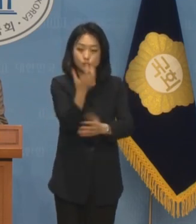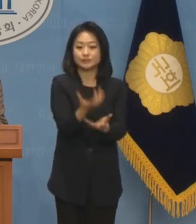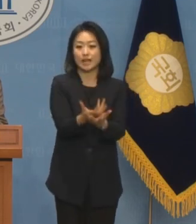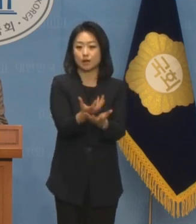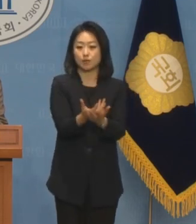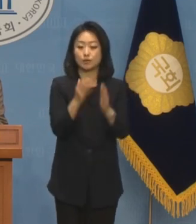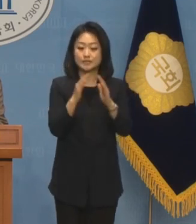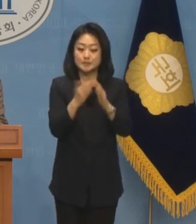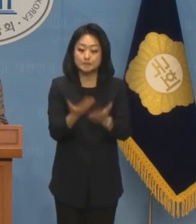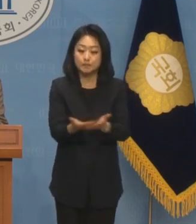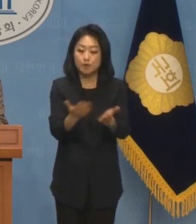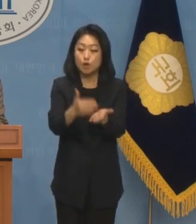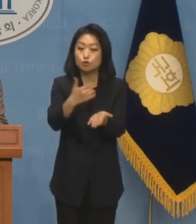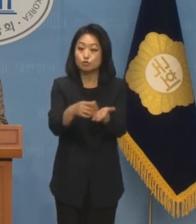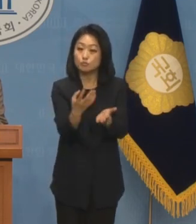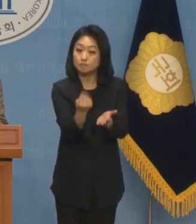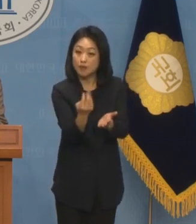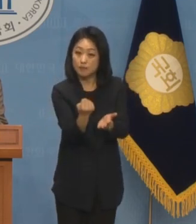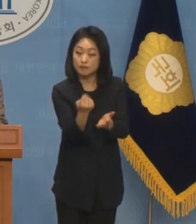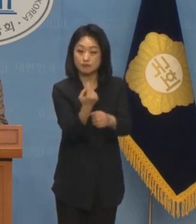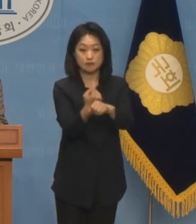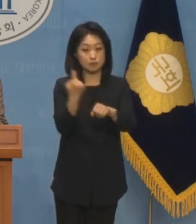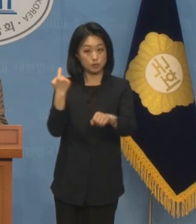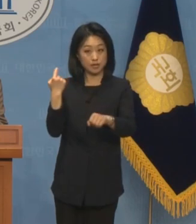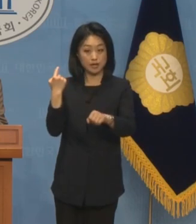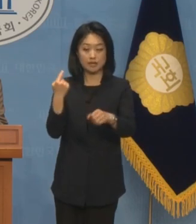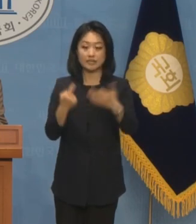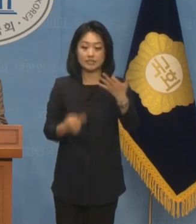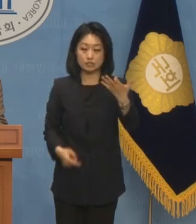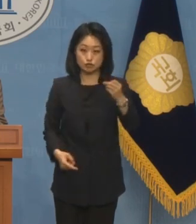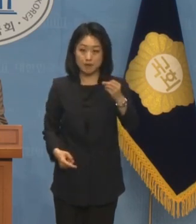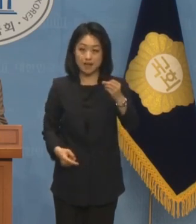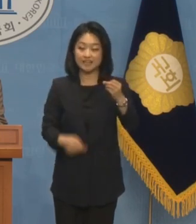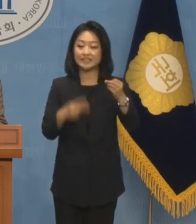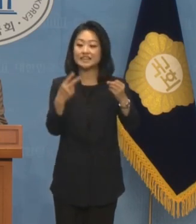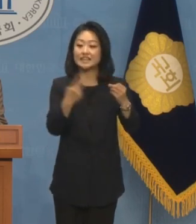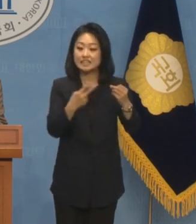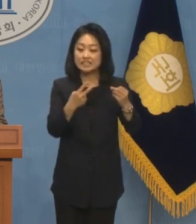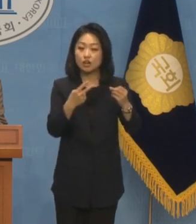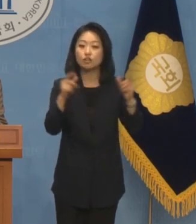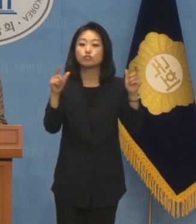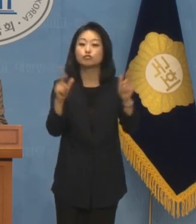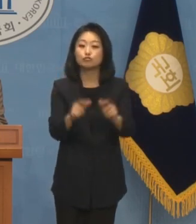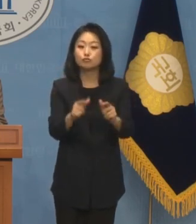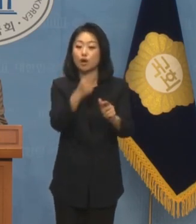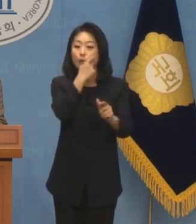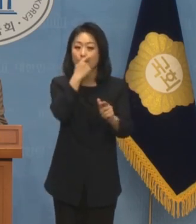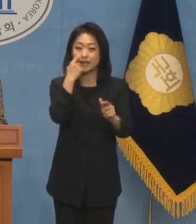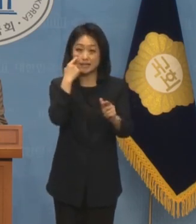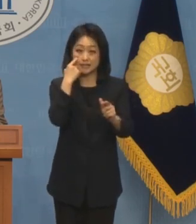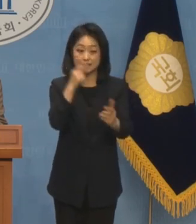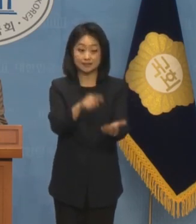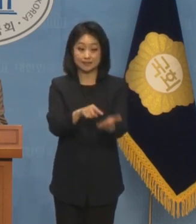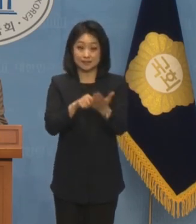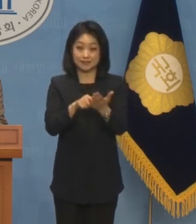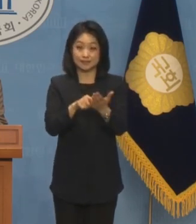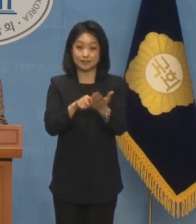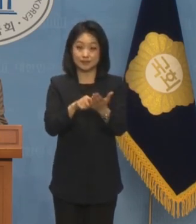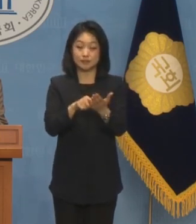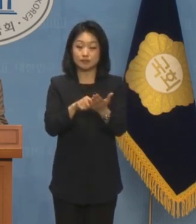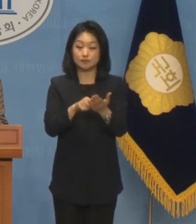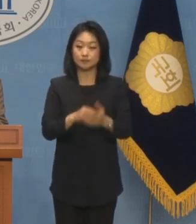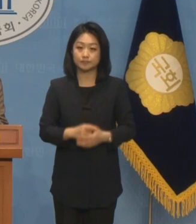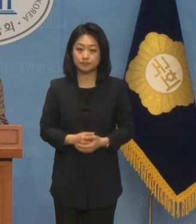공급 실적이 지난해 실제보다 19만 2천 채가 적게 집계된 것으로 드러났다는 보도가